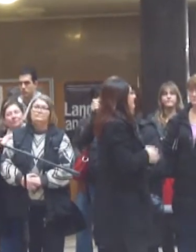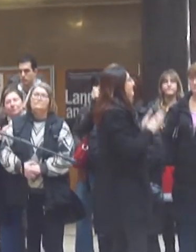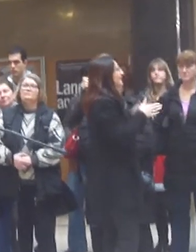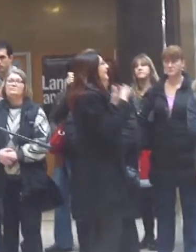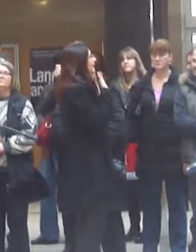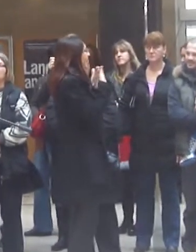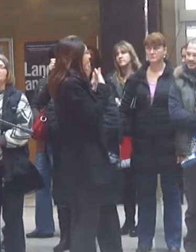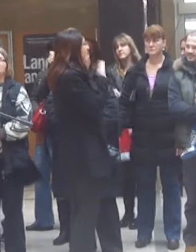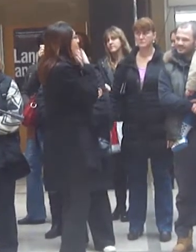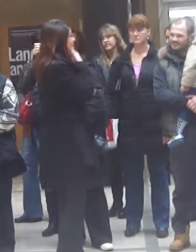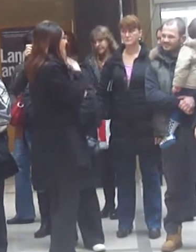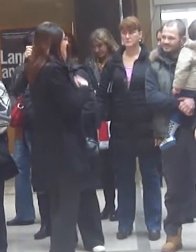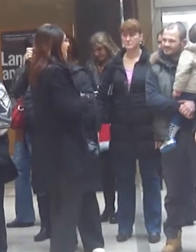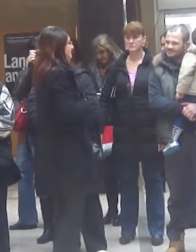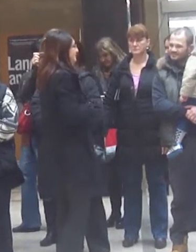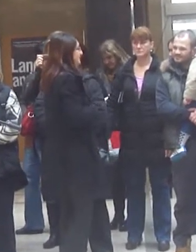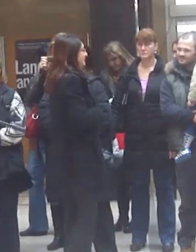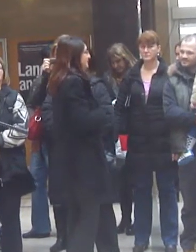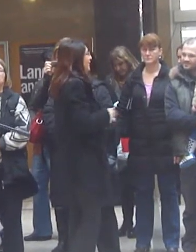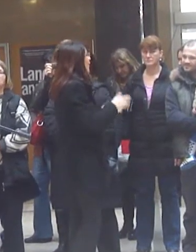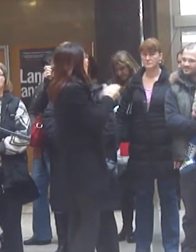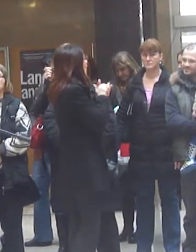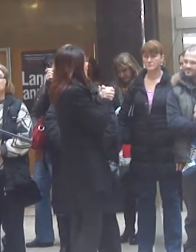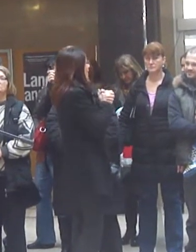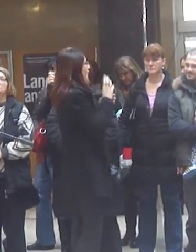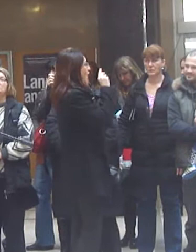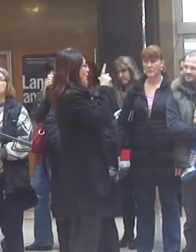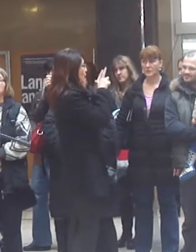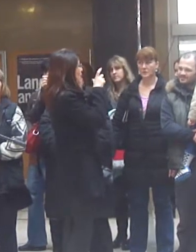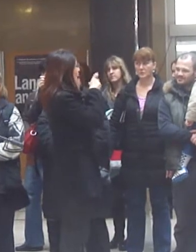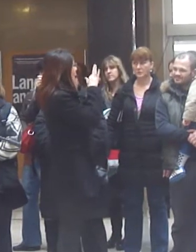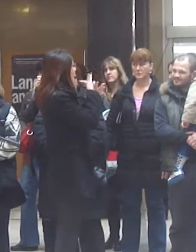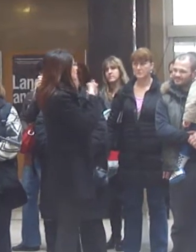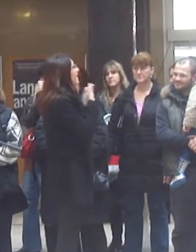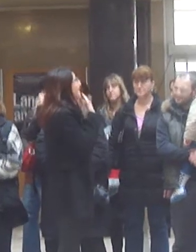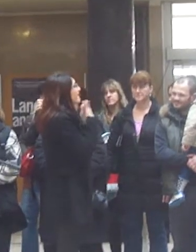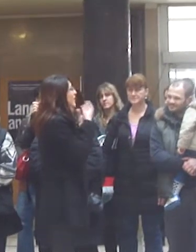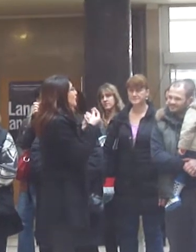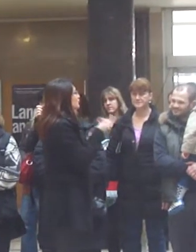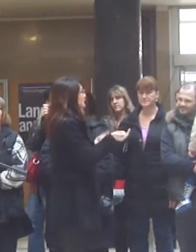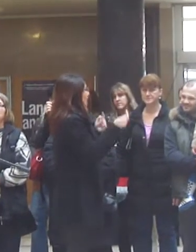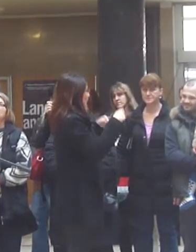Evo, hvala lijepo kolegi Rudežu, hvala vam što ste došli.